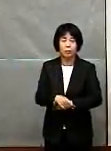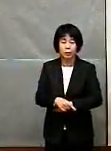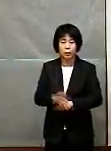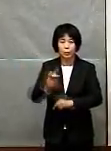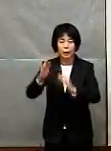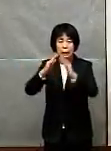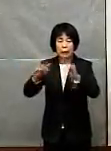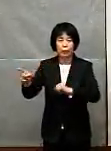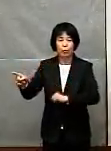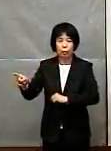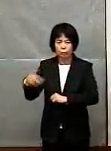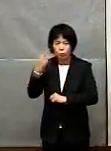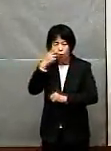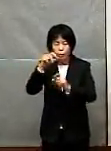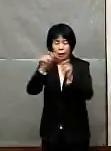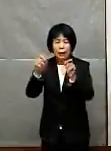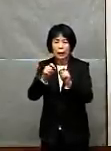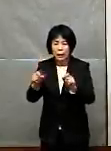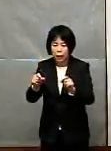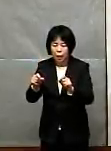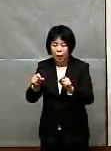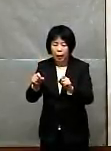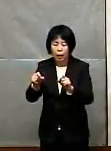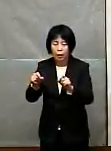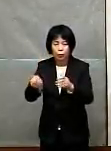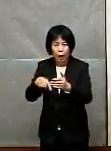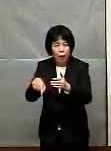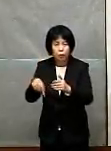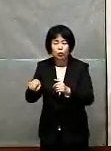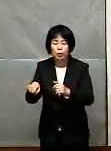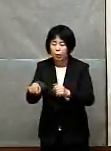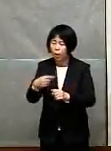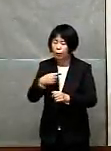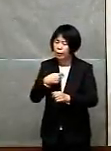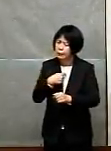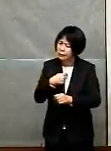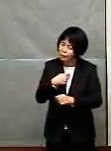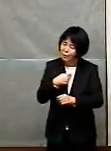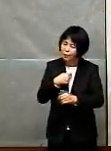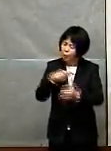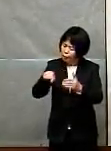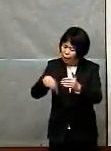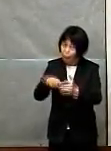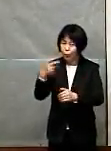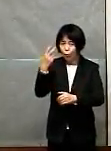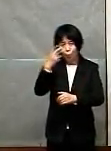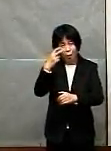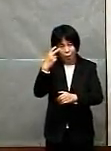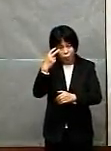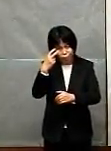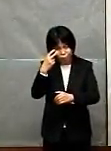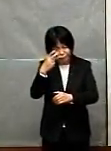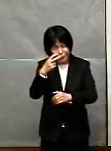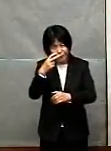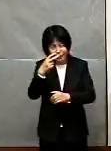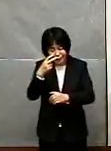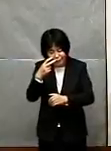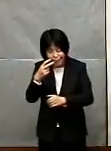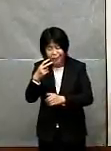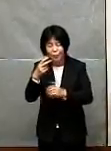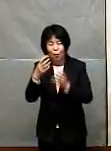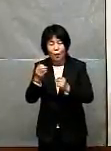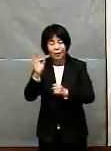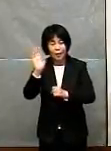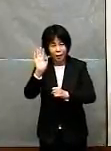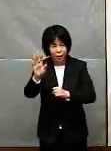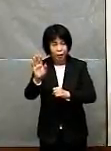会における調査結果について、私としましても内容を確認して、今後どのような対応